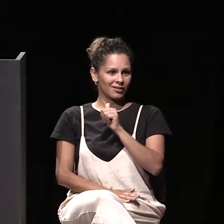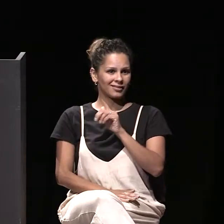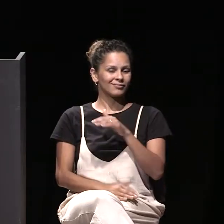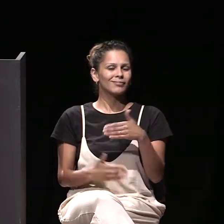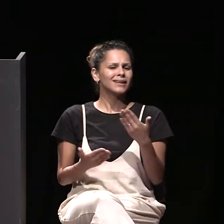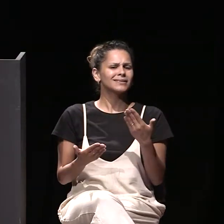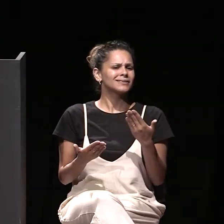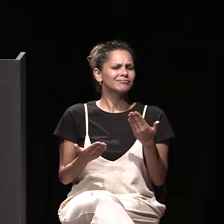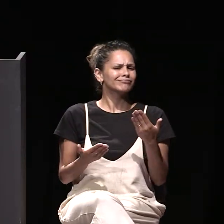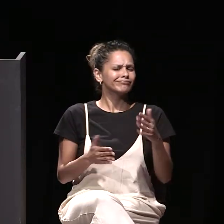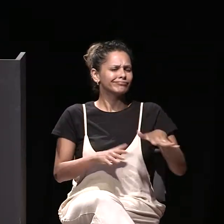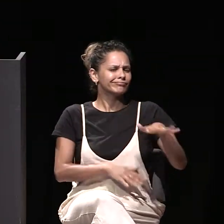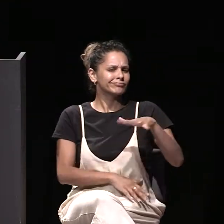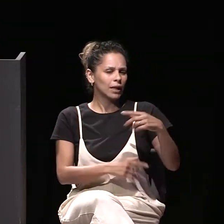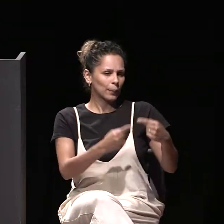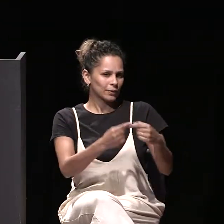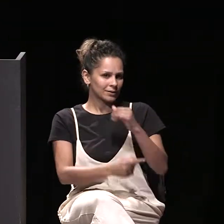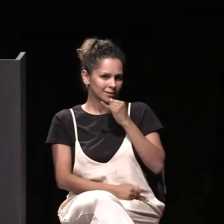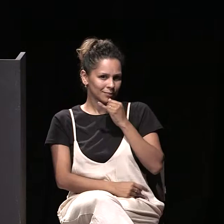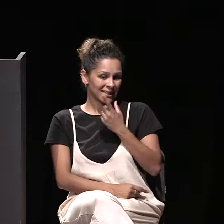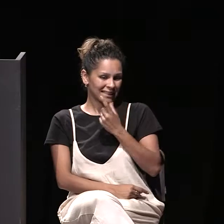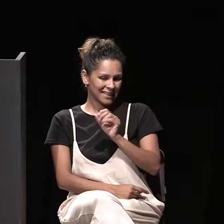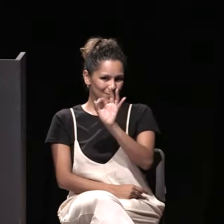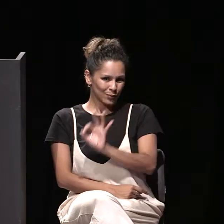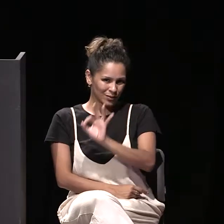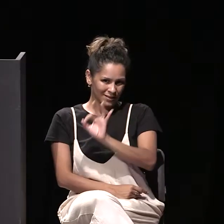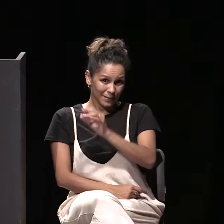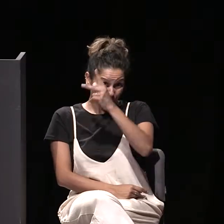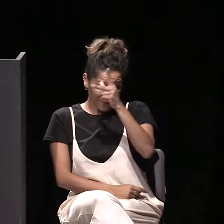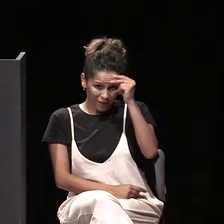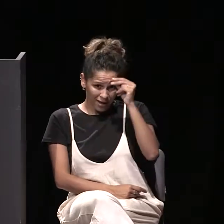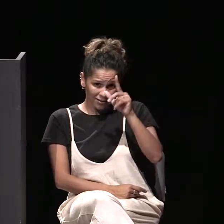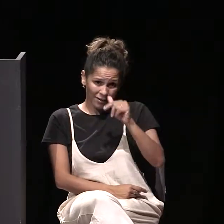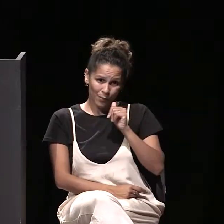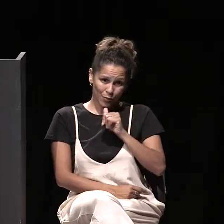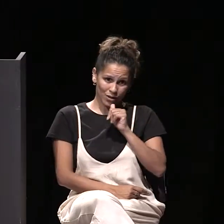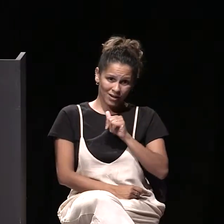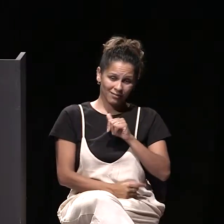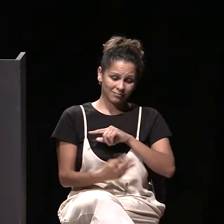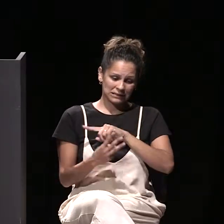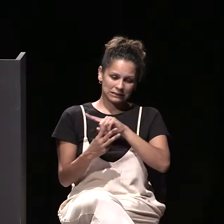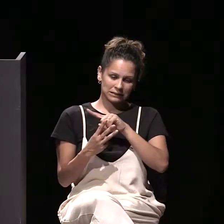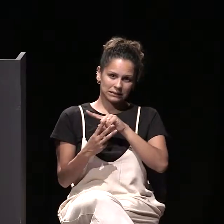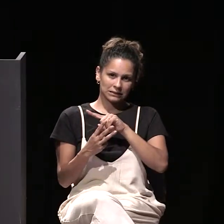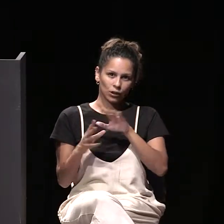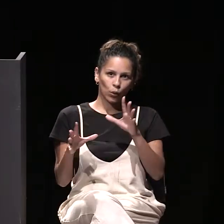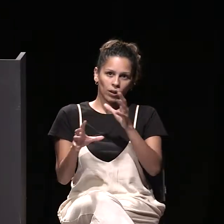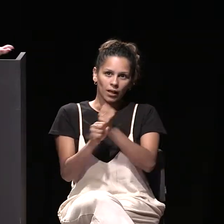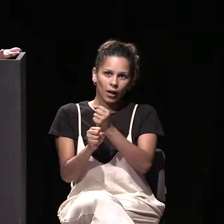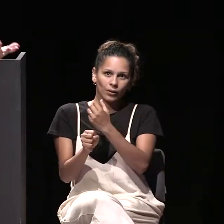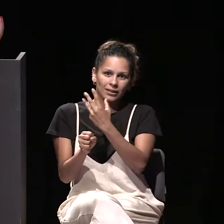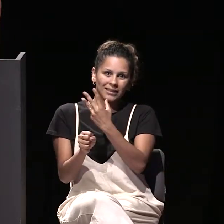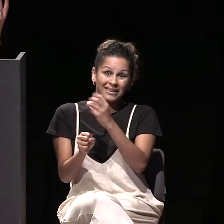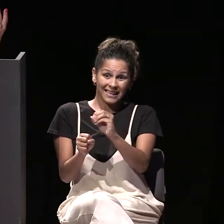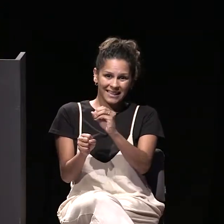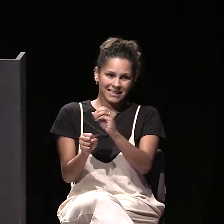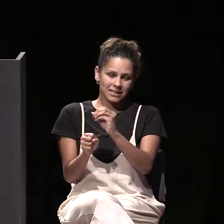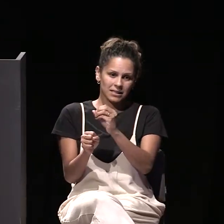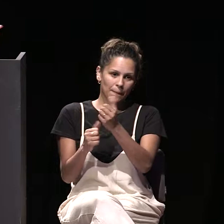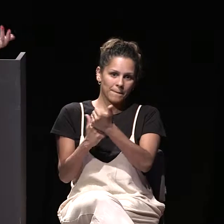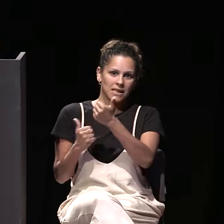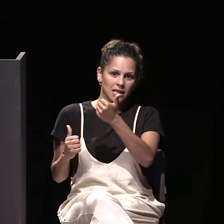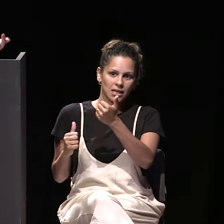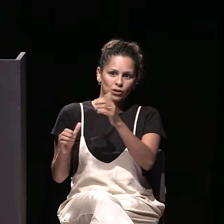prefeitas. Nos ministros agora, de 30 ministros, quantas mulheres nós temos? 2